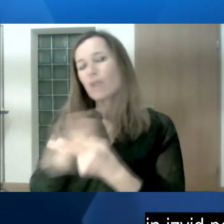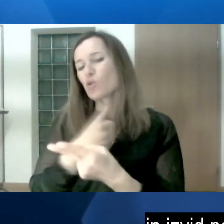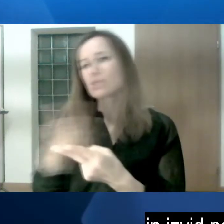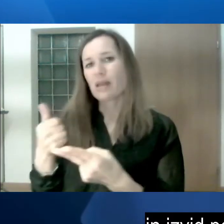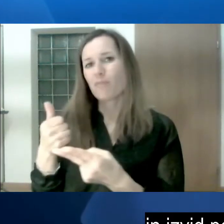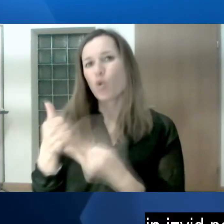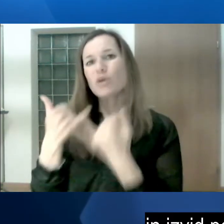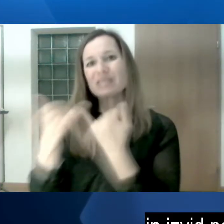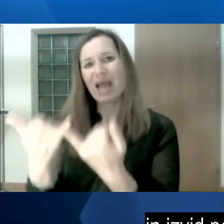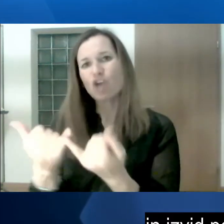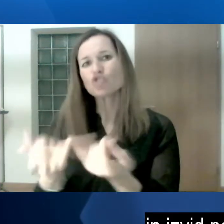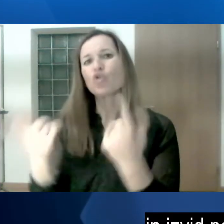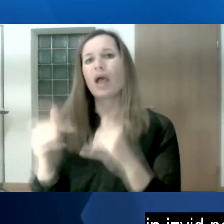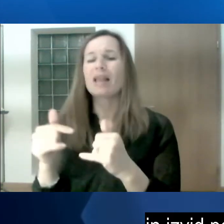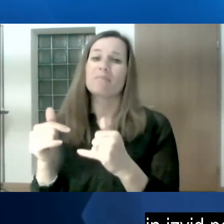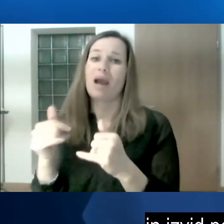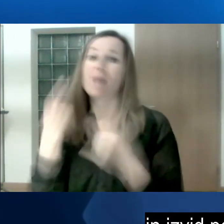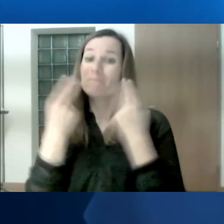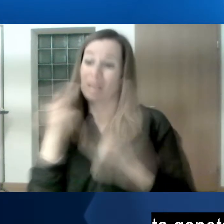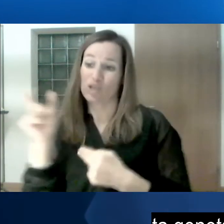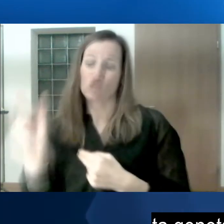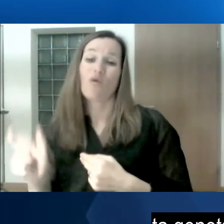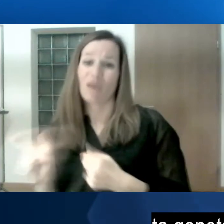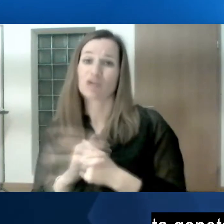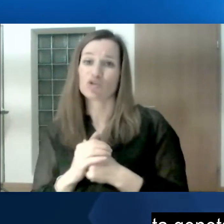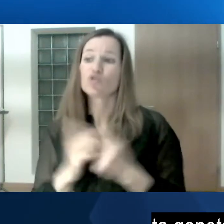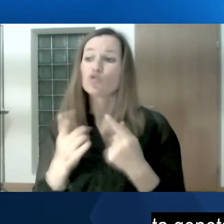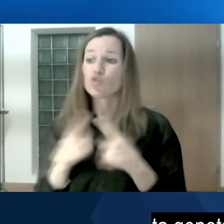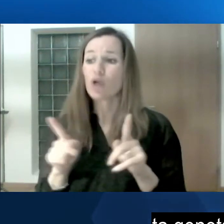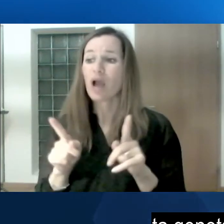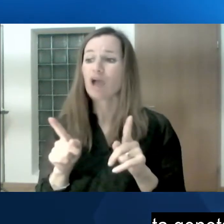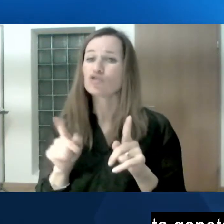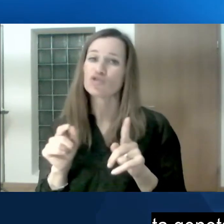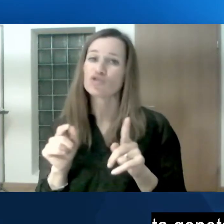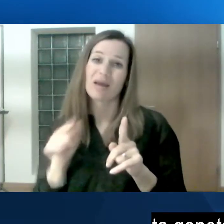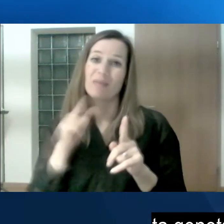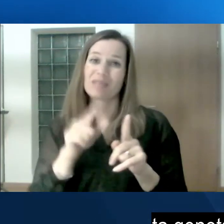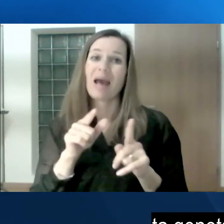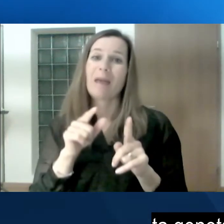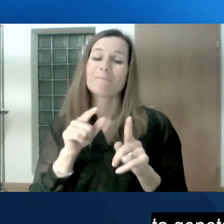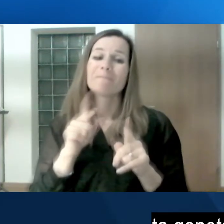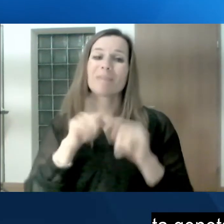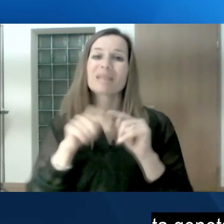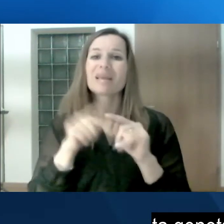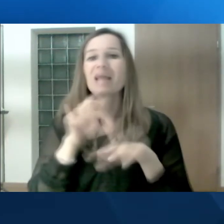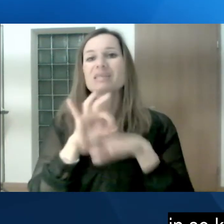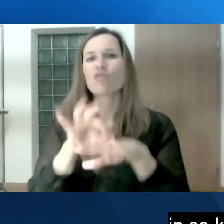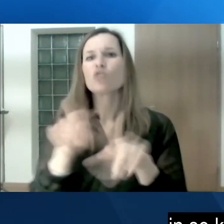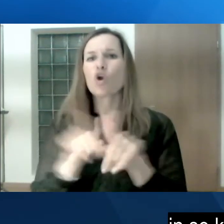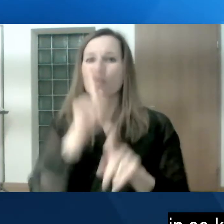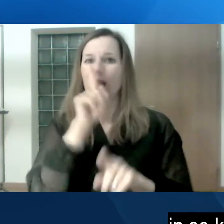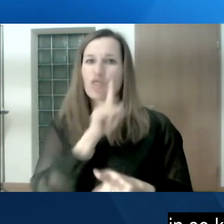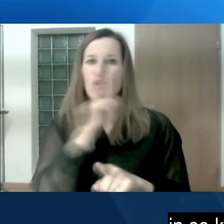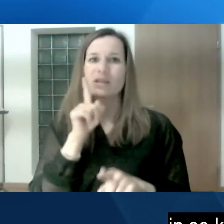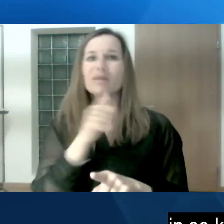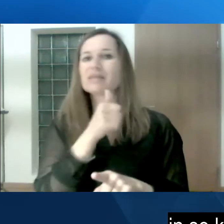ali samemu preiskovancu, drugače pa se ta genetski material vodi kot anonimen, samo s številko in se ne